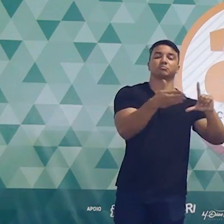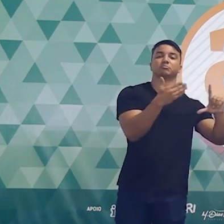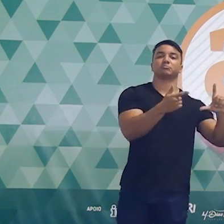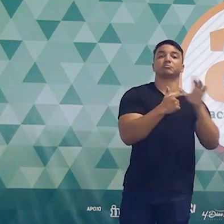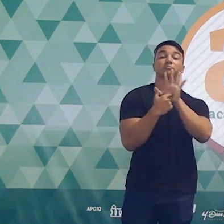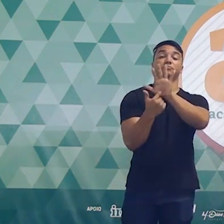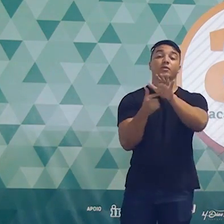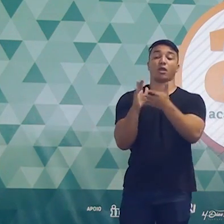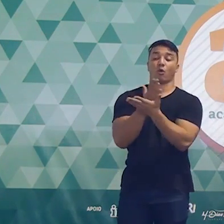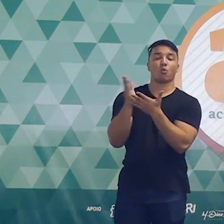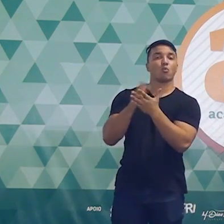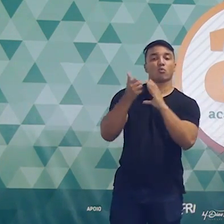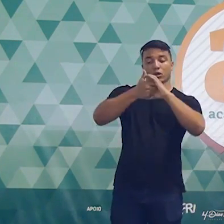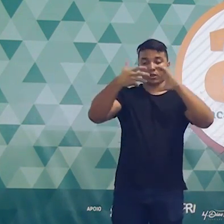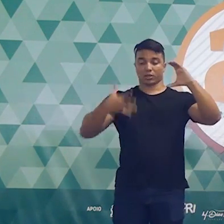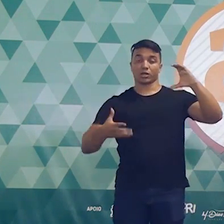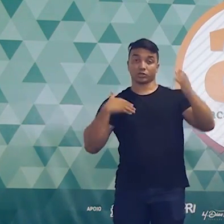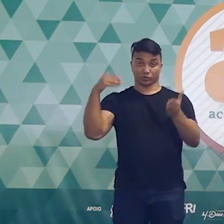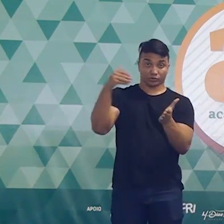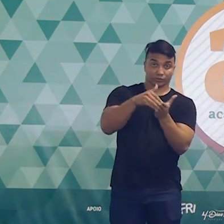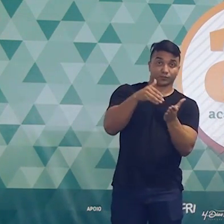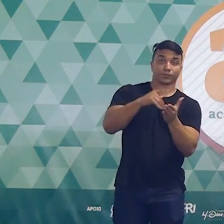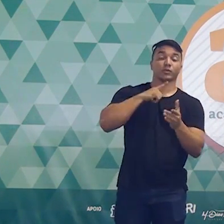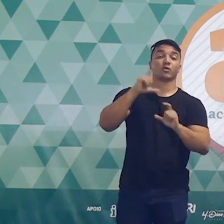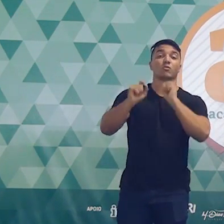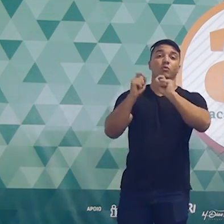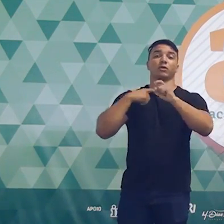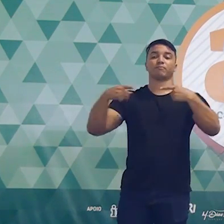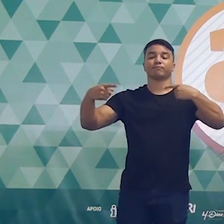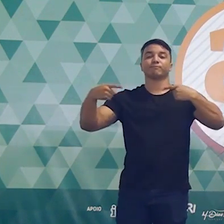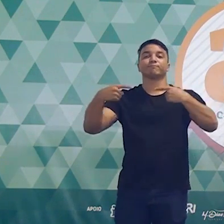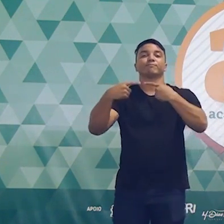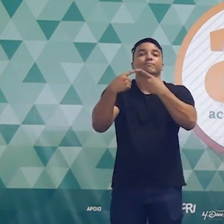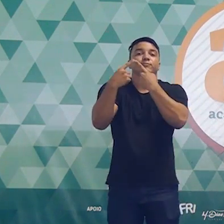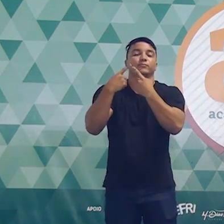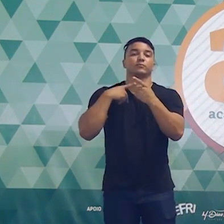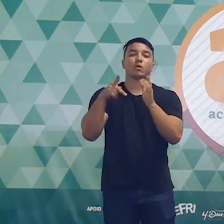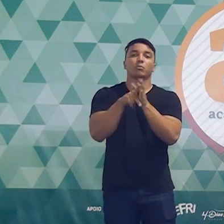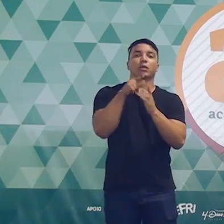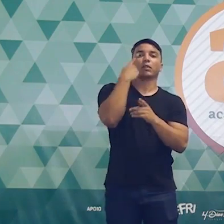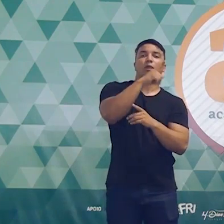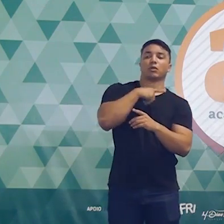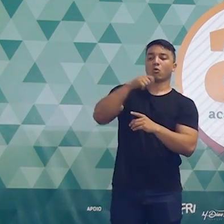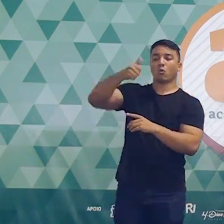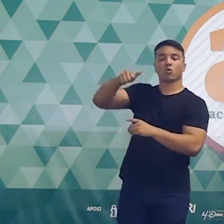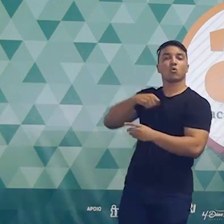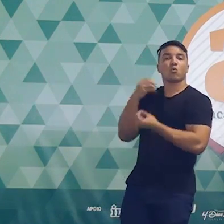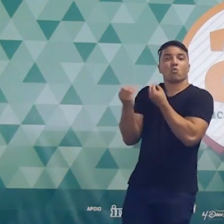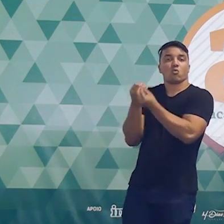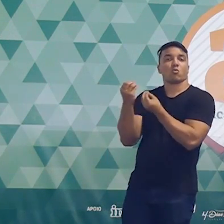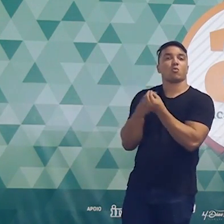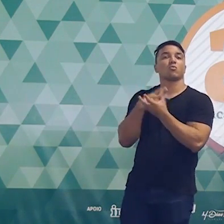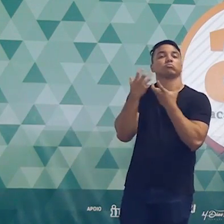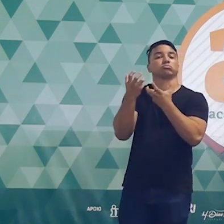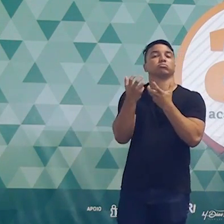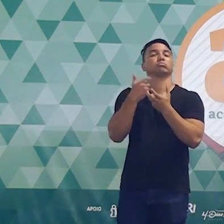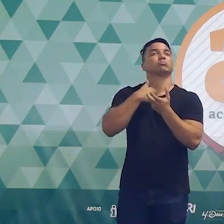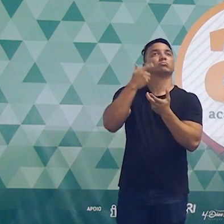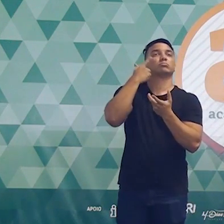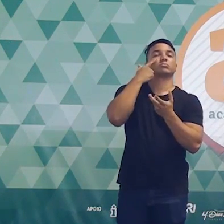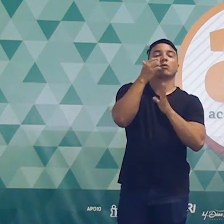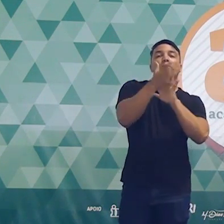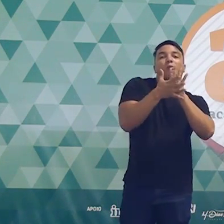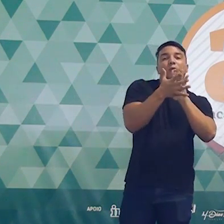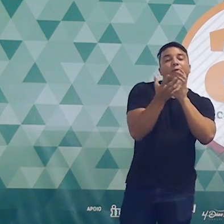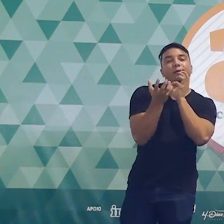discutir alguns aspectos finais, que envolvam também a expectativa dos corretores, o que é que eles estejam esperando,